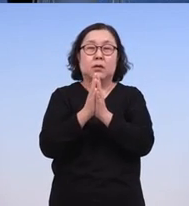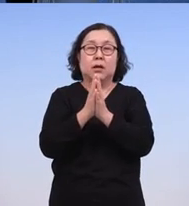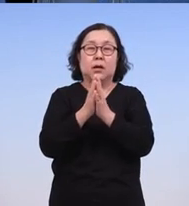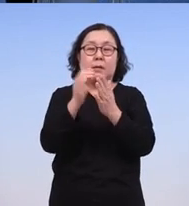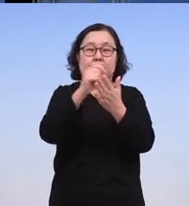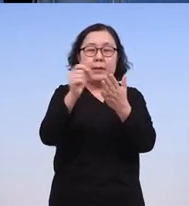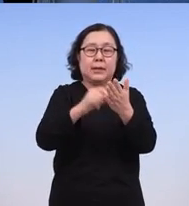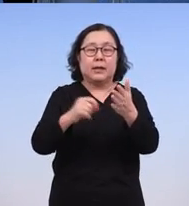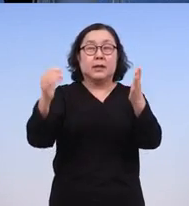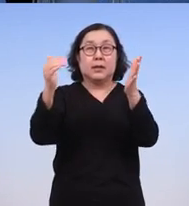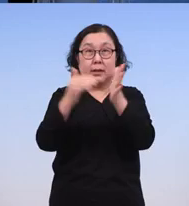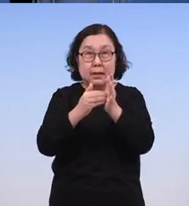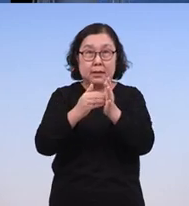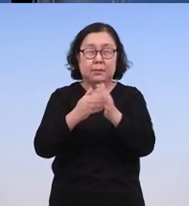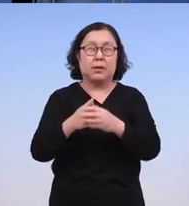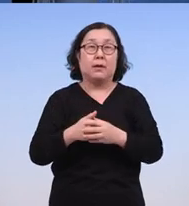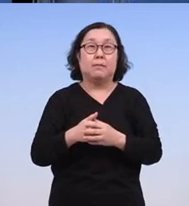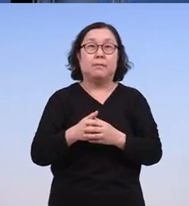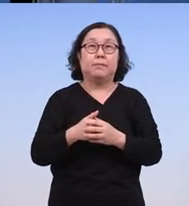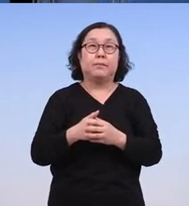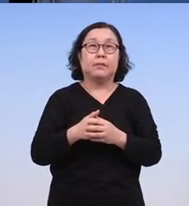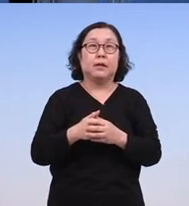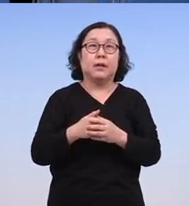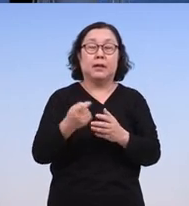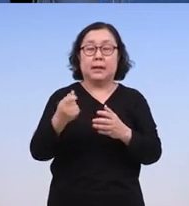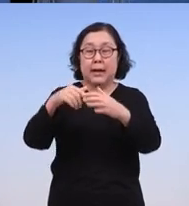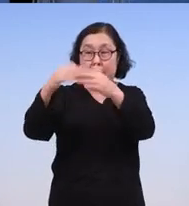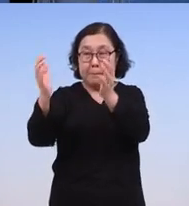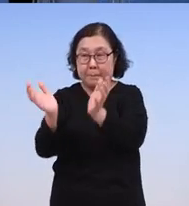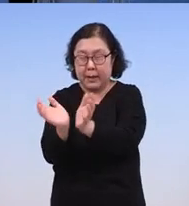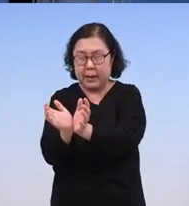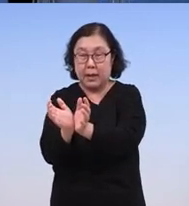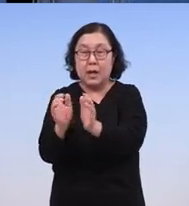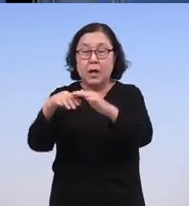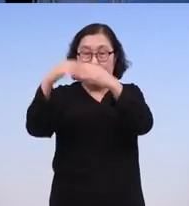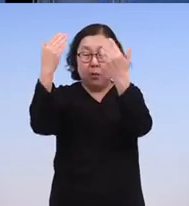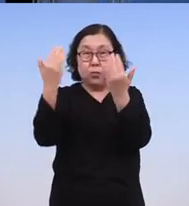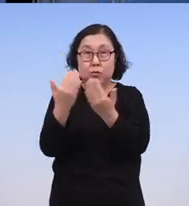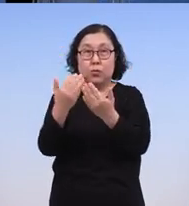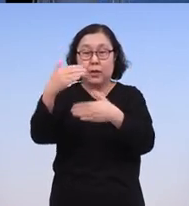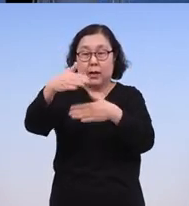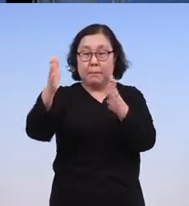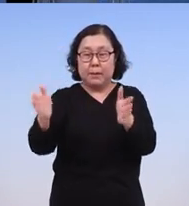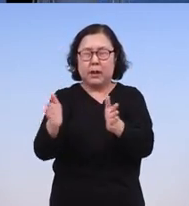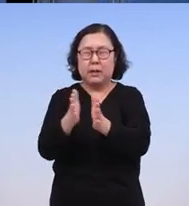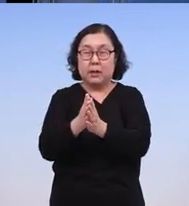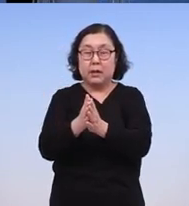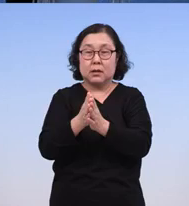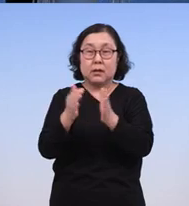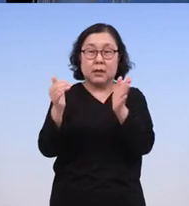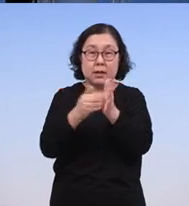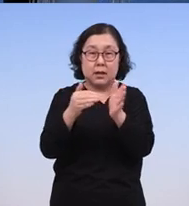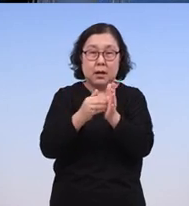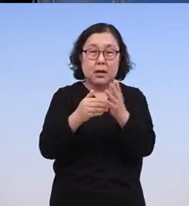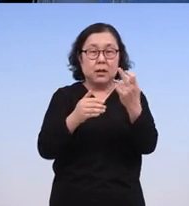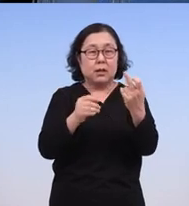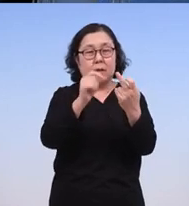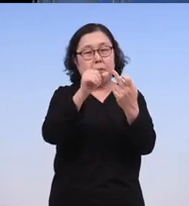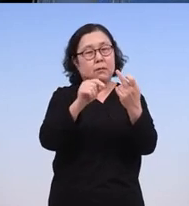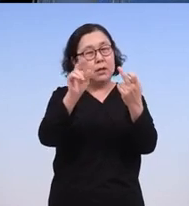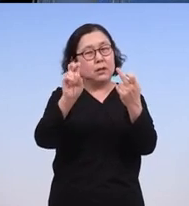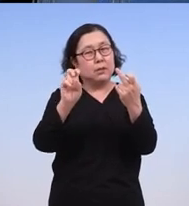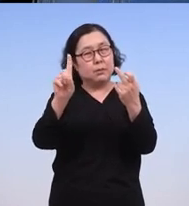할렐루야. 이걸 보니까요, 우리 다락방 구역 공동체가 단체로 이거 필사를 다 완주를 했다는데 한번